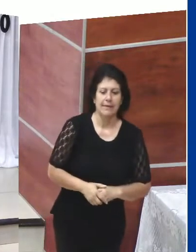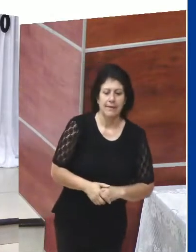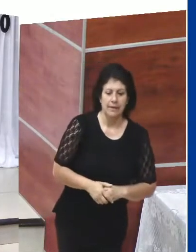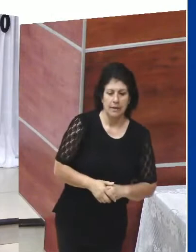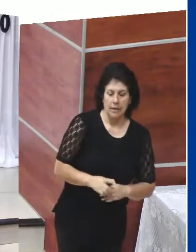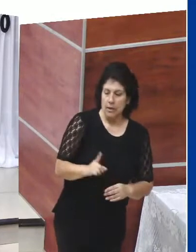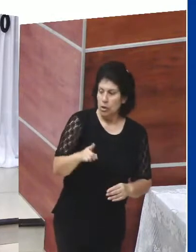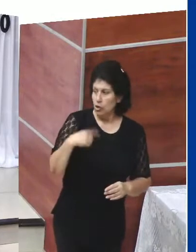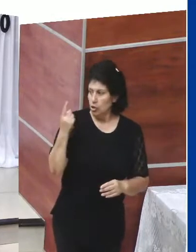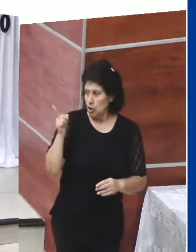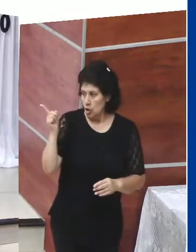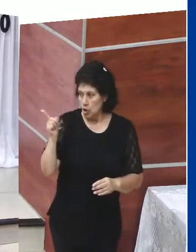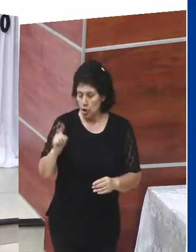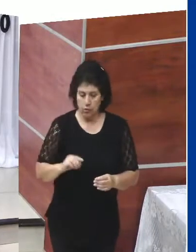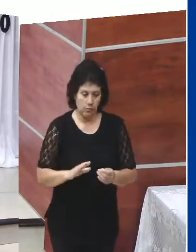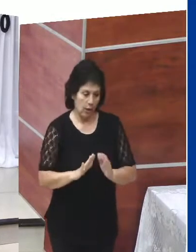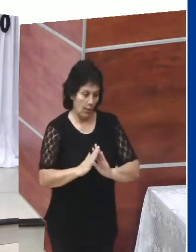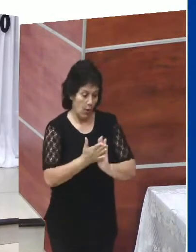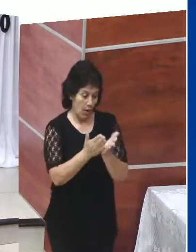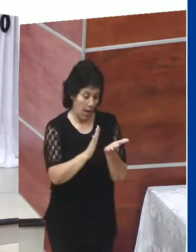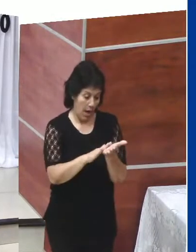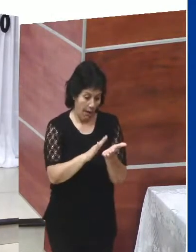Podríamos leer todo este libro